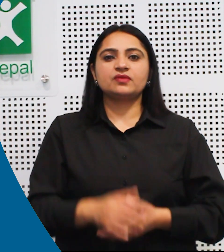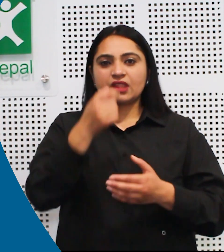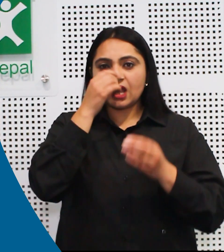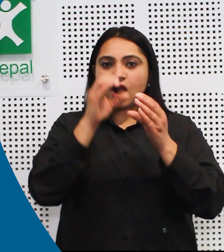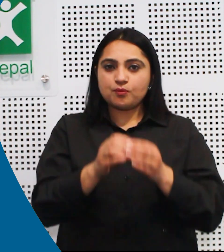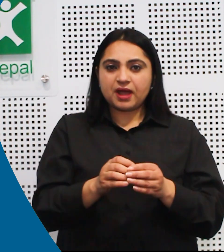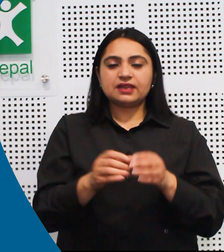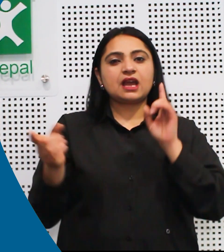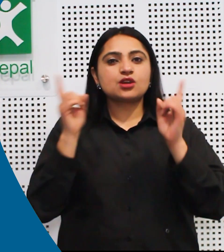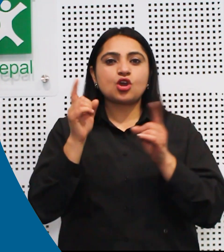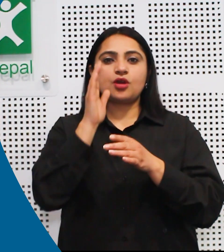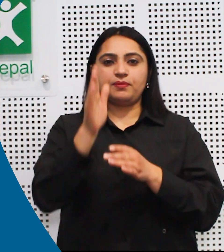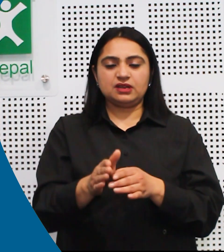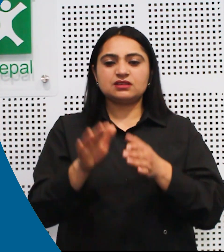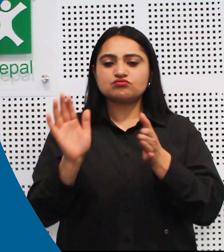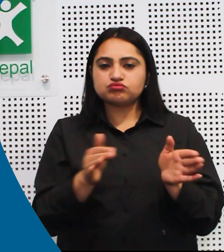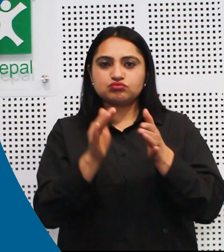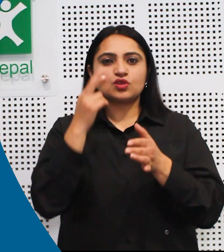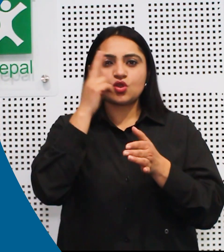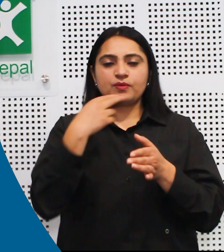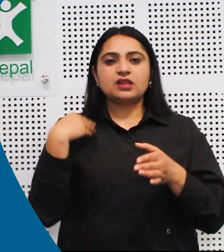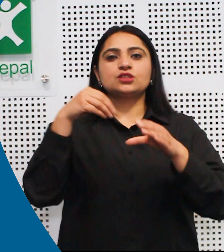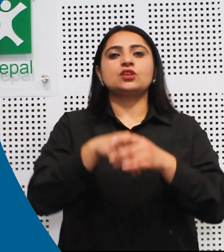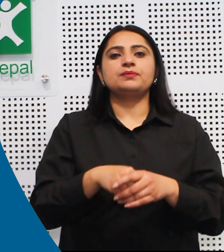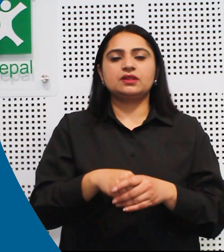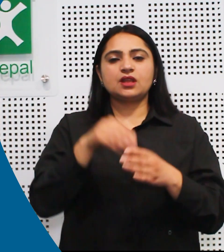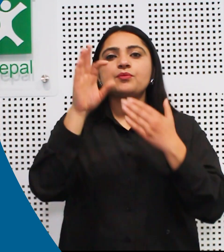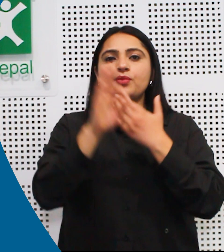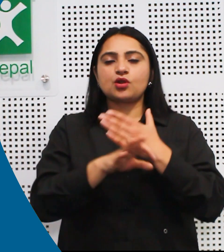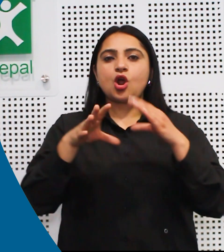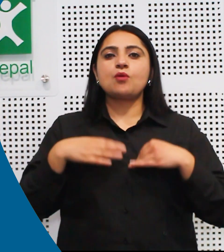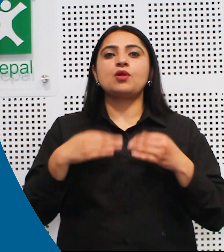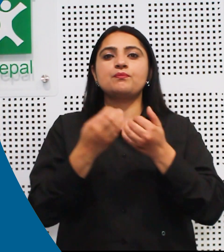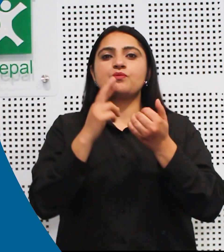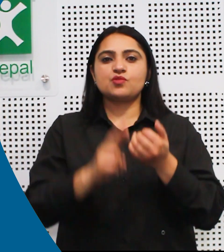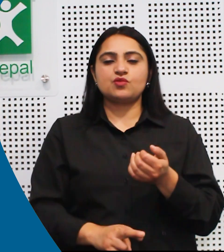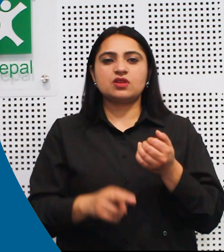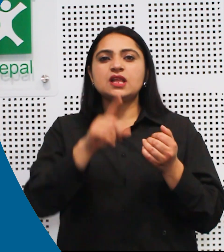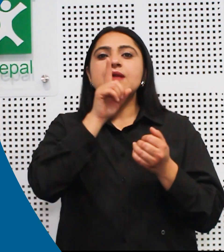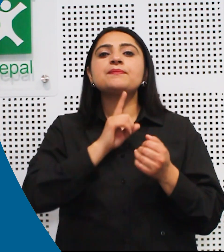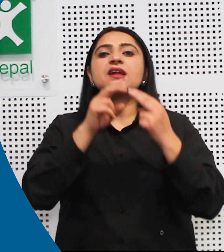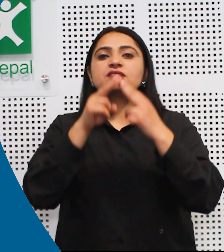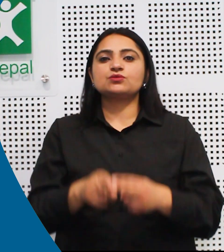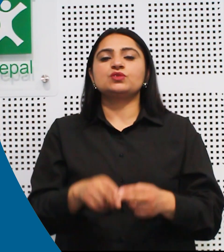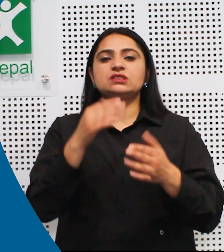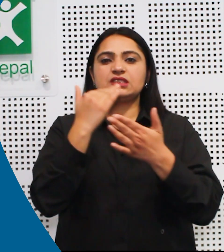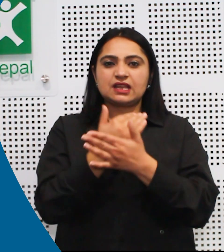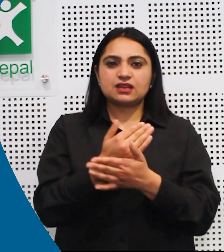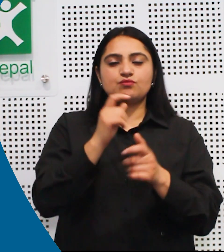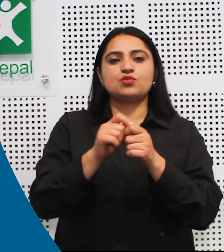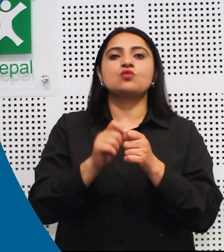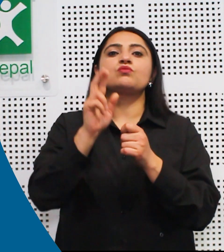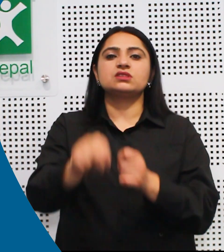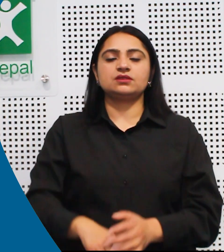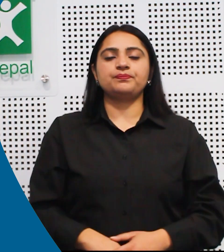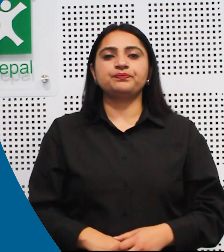गाउँपालिका तथा नगरपालिकाले चरणबद्ध रूपमा सहभागितामूलक प्रक्रिया अवलम्बन गरी वार्षिक बजेट तथा कार्यक्रम तर्जुमा